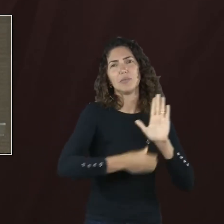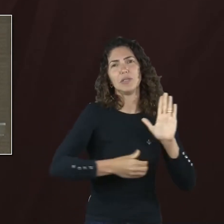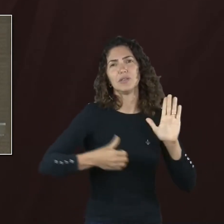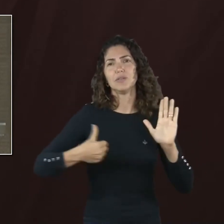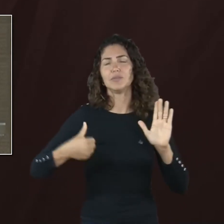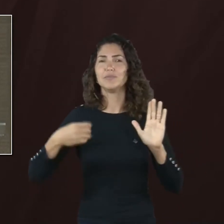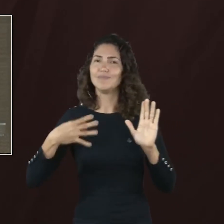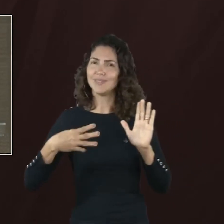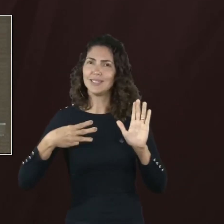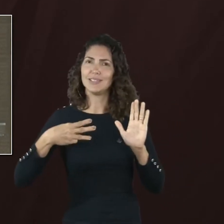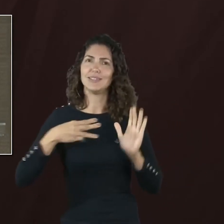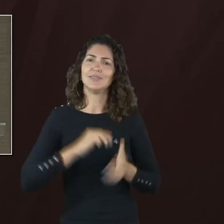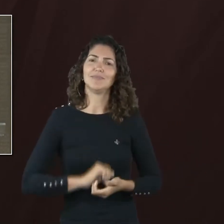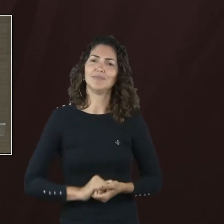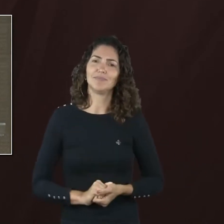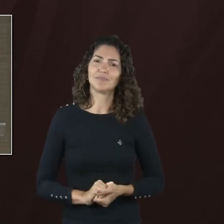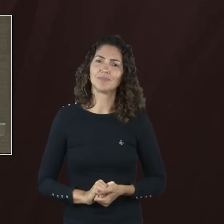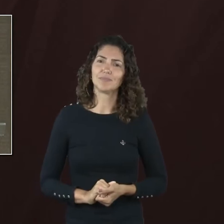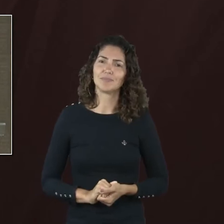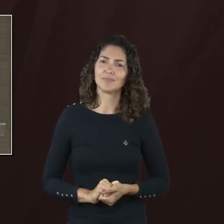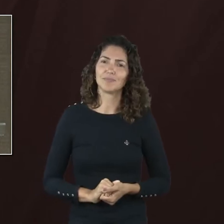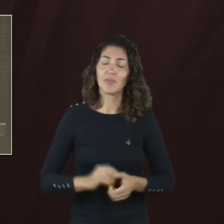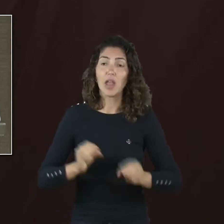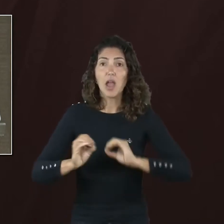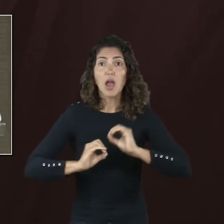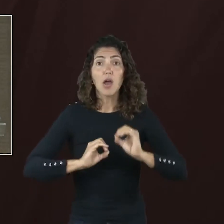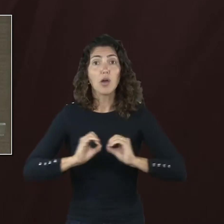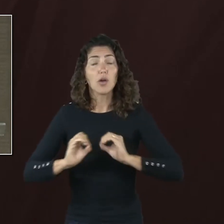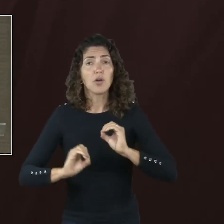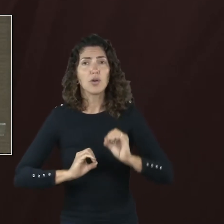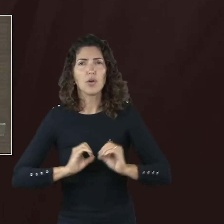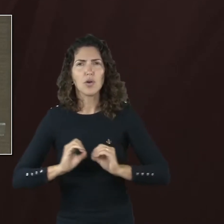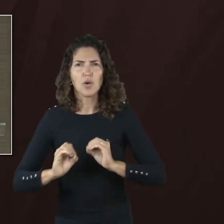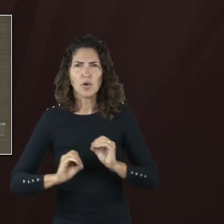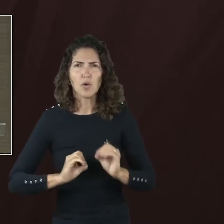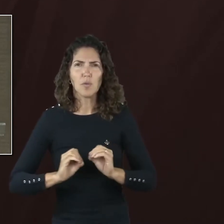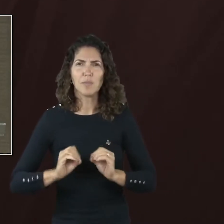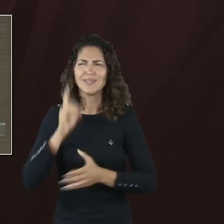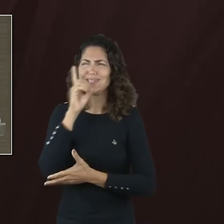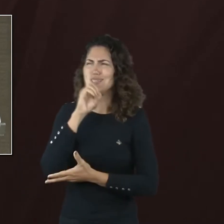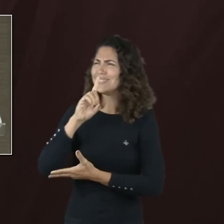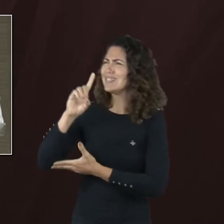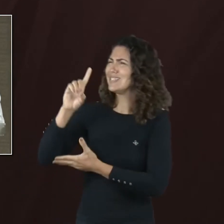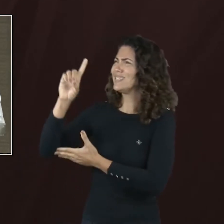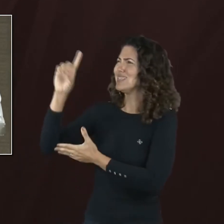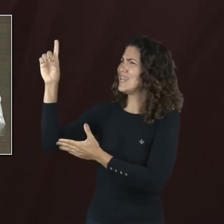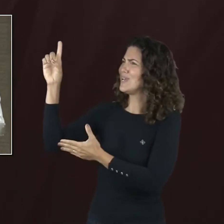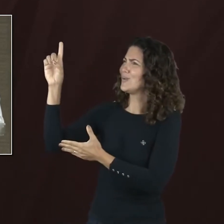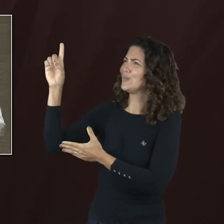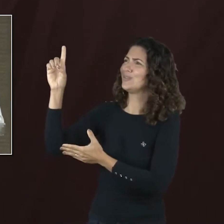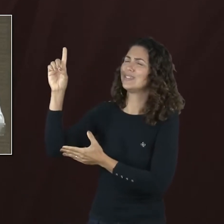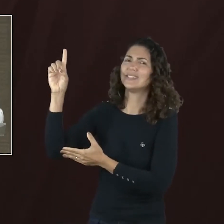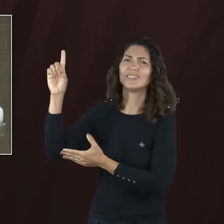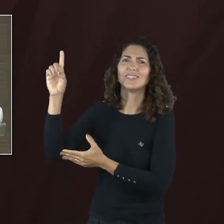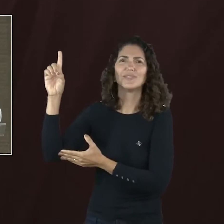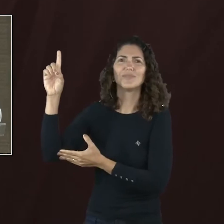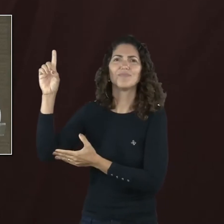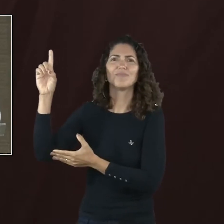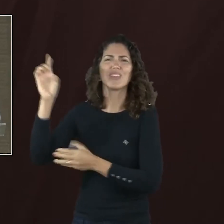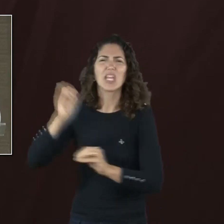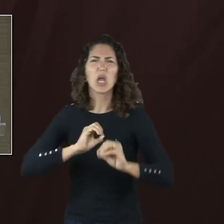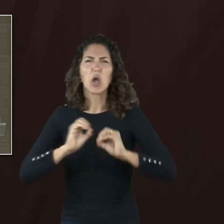Atos 13. A obra que Deus está fazendo aqui na terra está